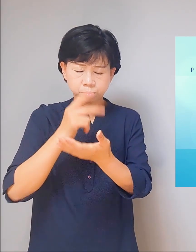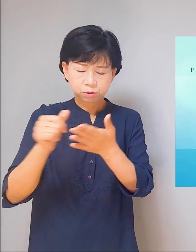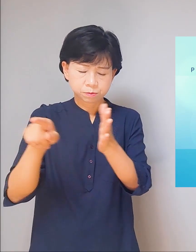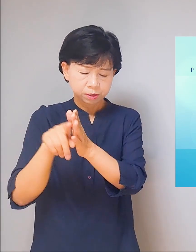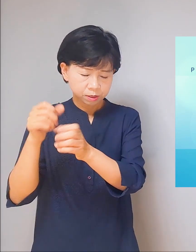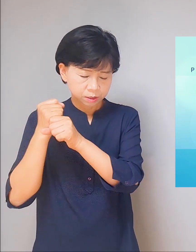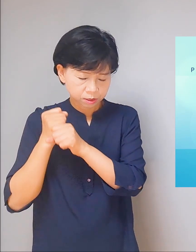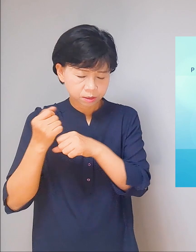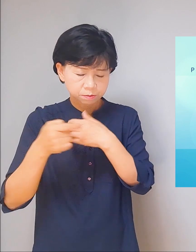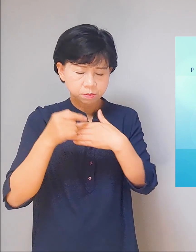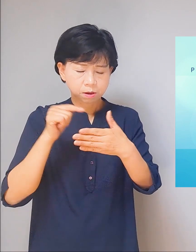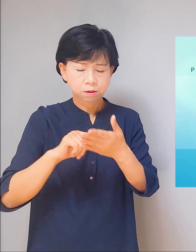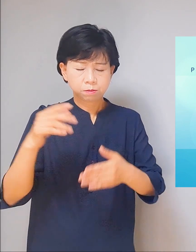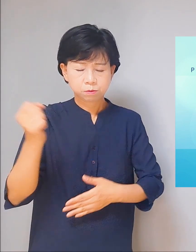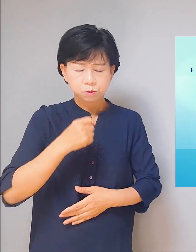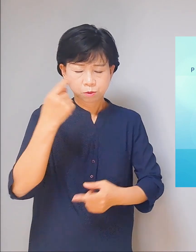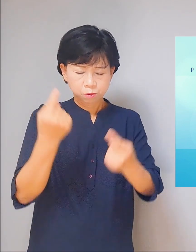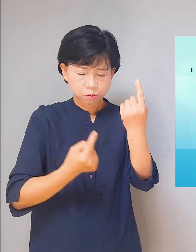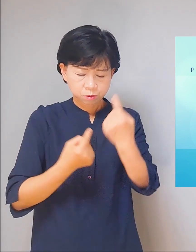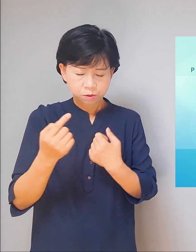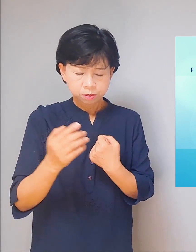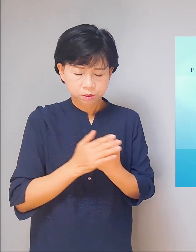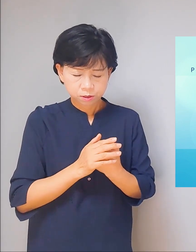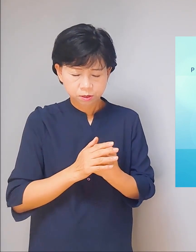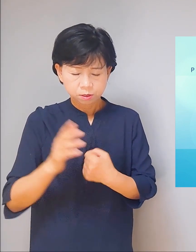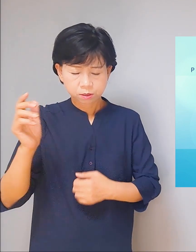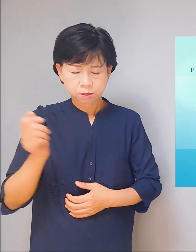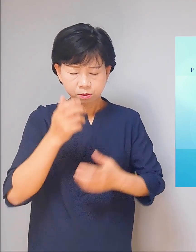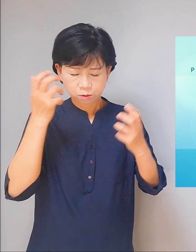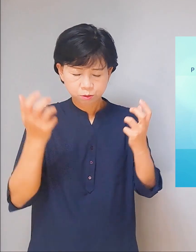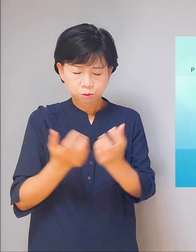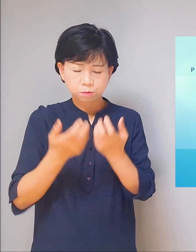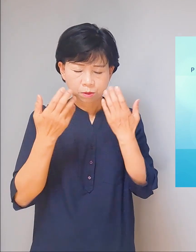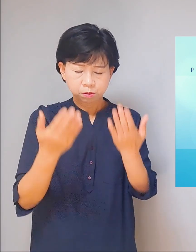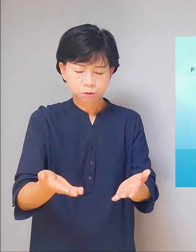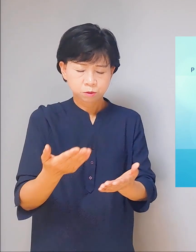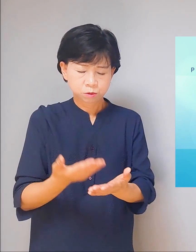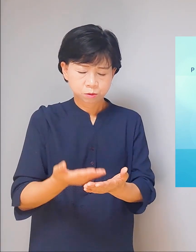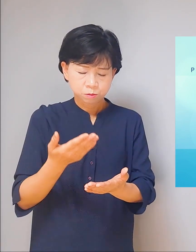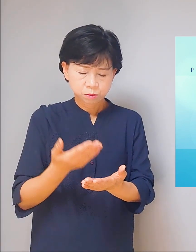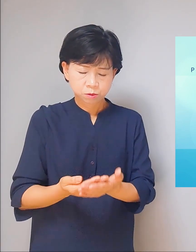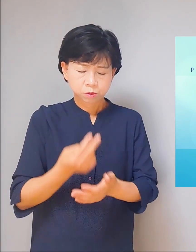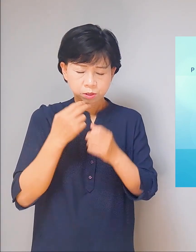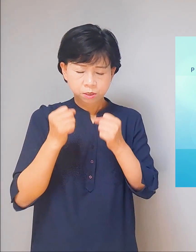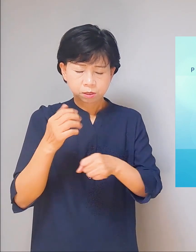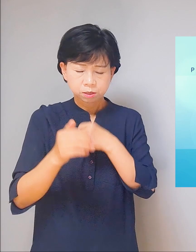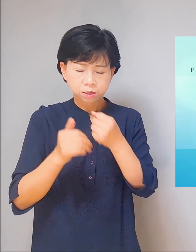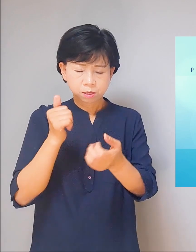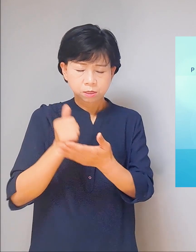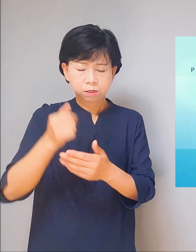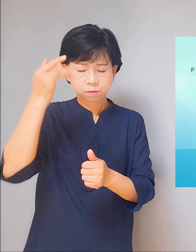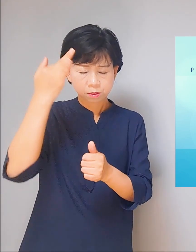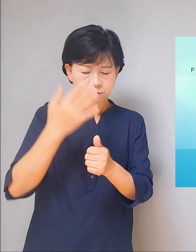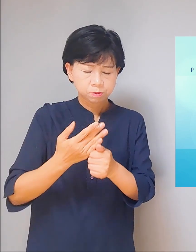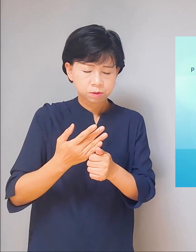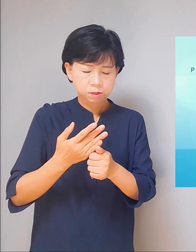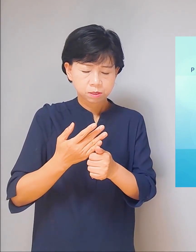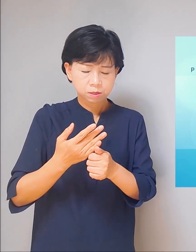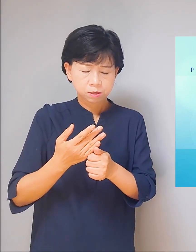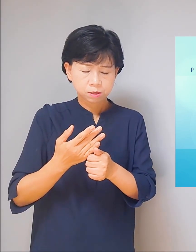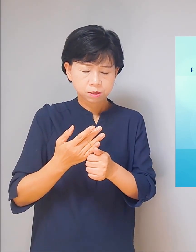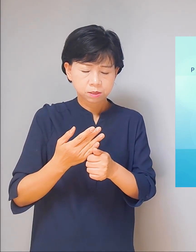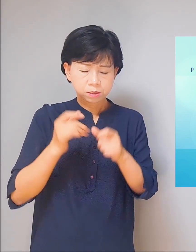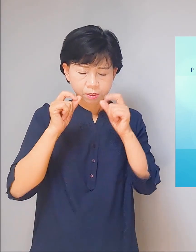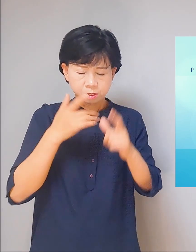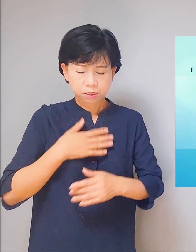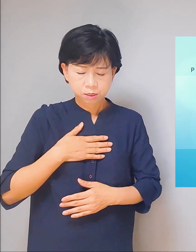의지하는 마음으로 예배 자리에 나왔사오니 성령 충만함을 주시고 살아계신 하나님의 임재를 깨닫는 귀한